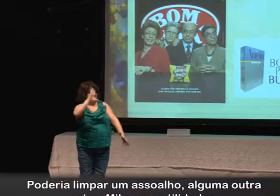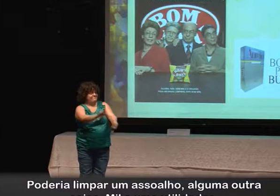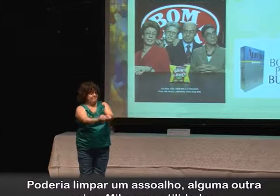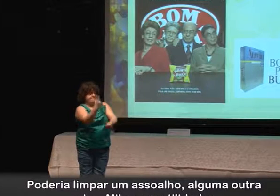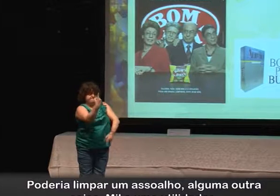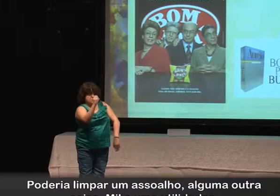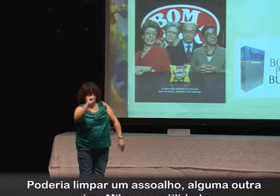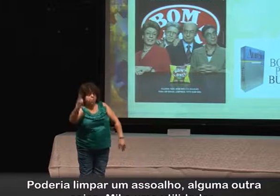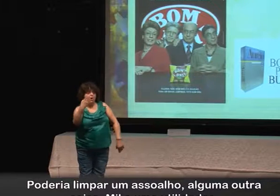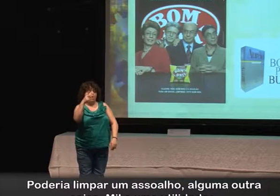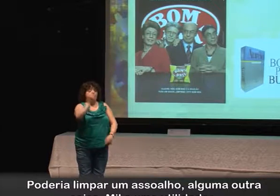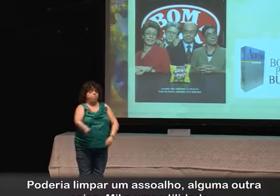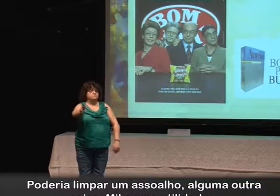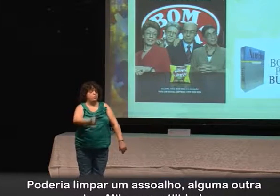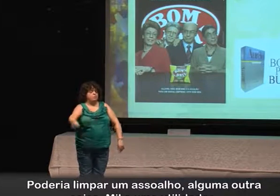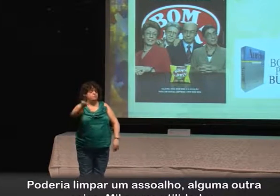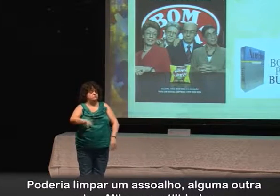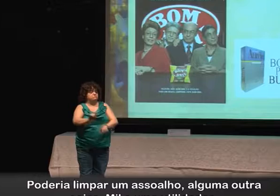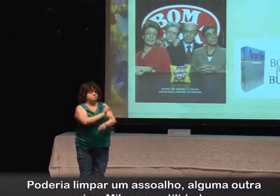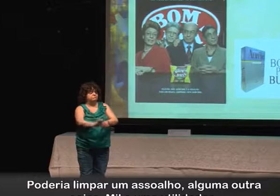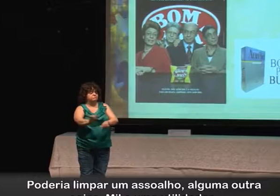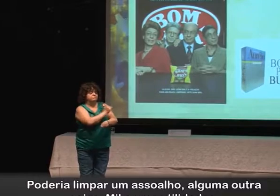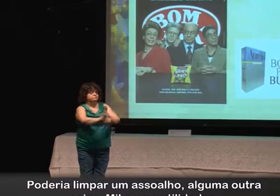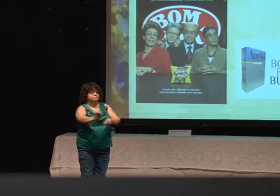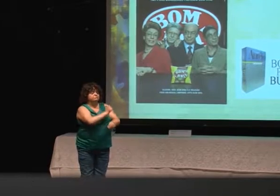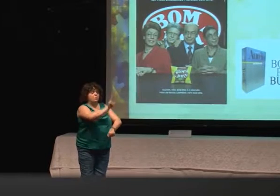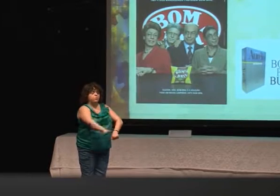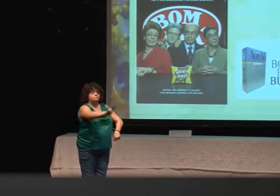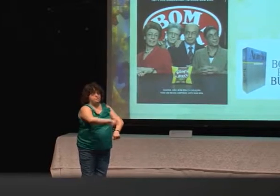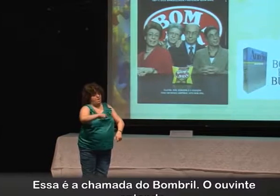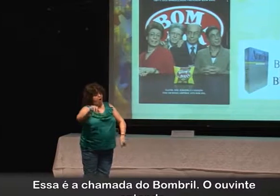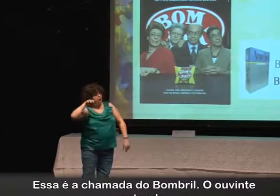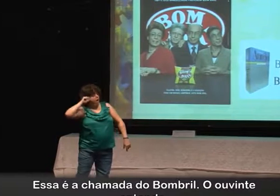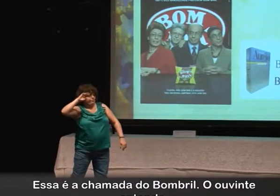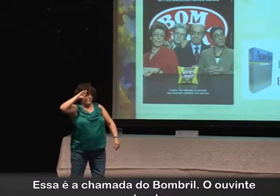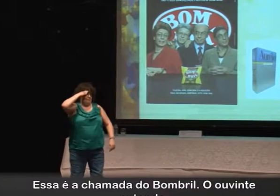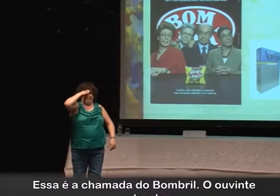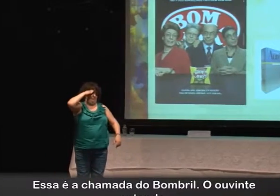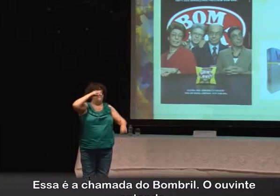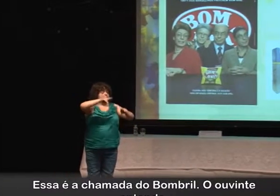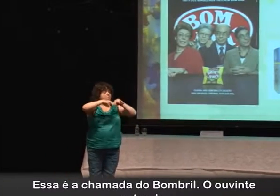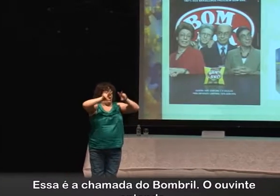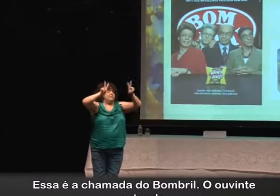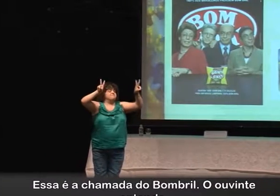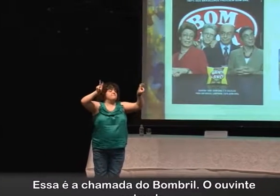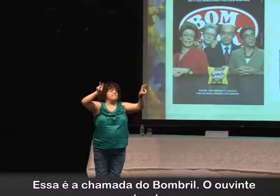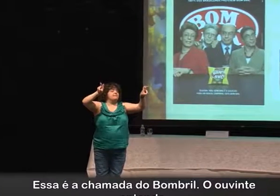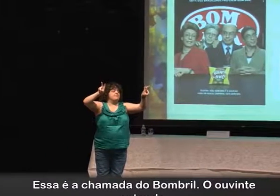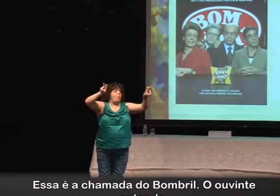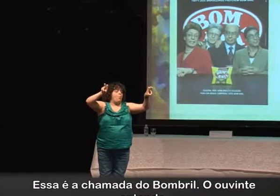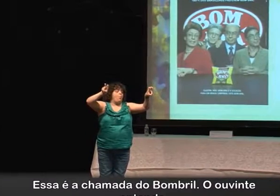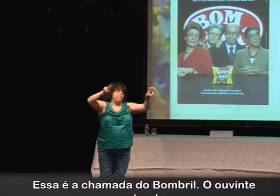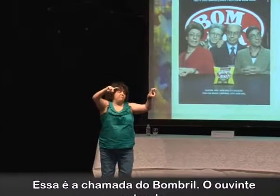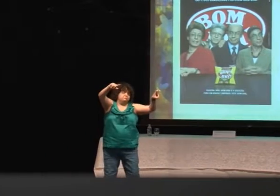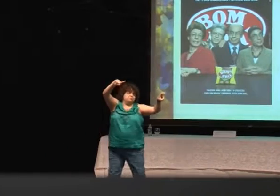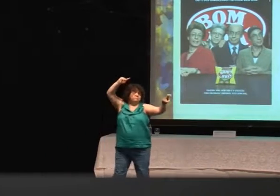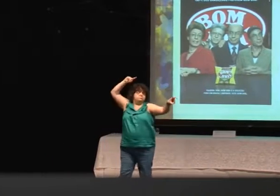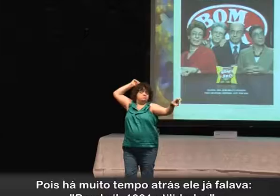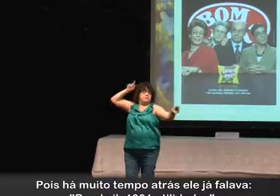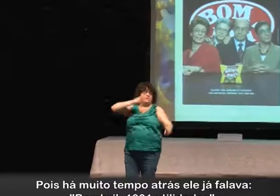assoalho, uma outra coisa. 1.001 utilidades. Essa é a chamada do Bombril. O ouvinte entende. Porque